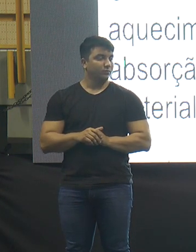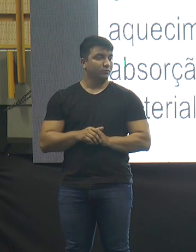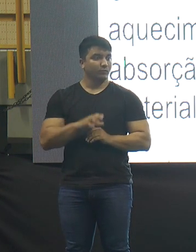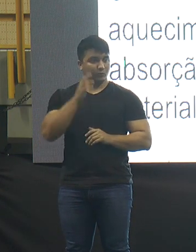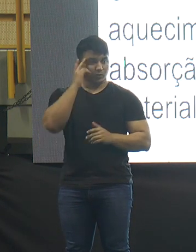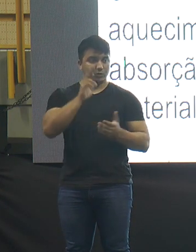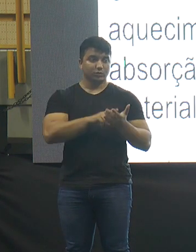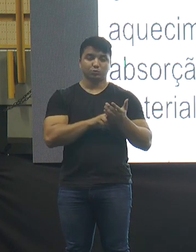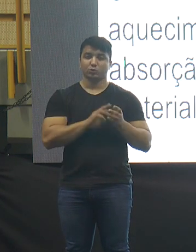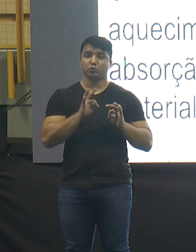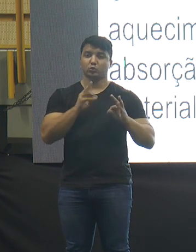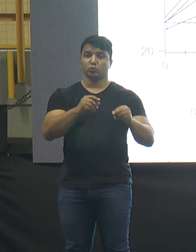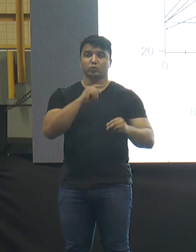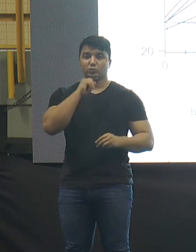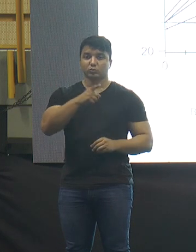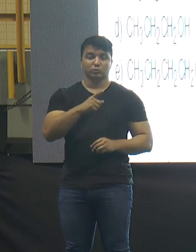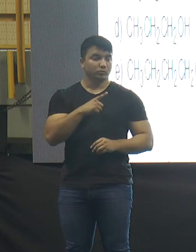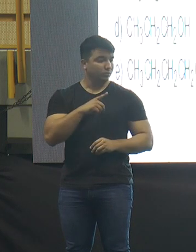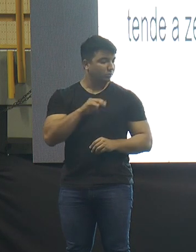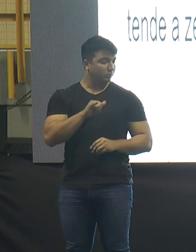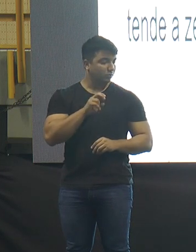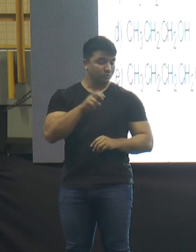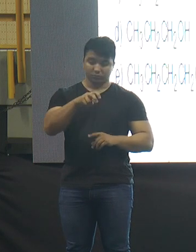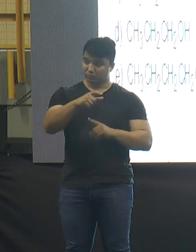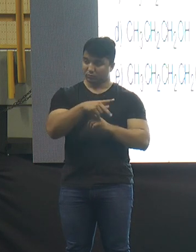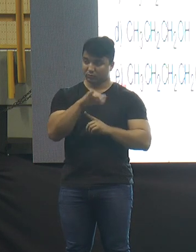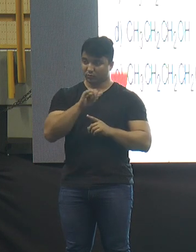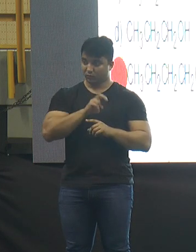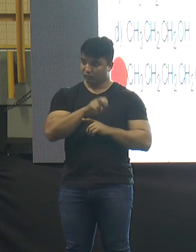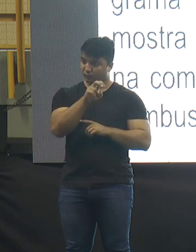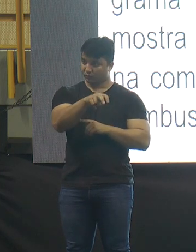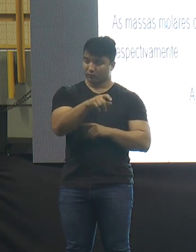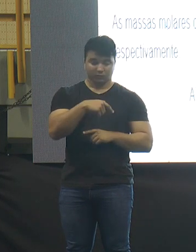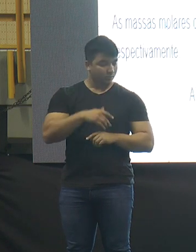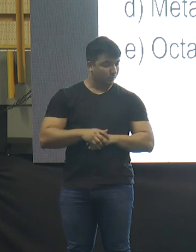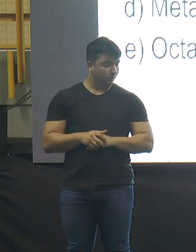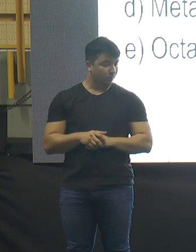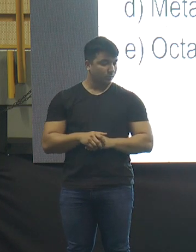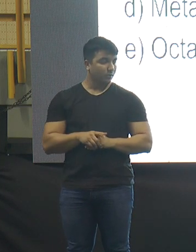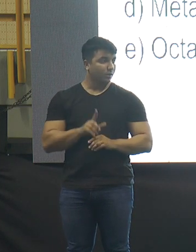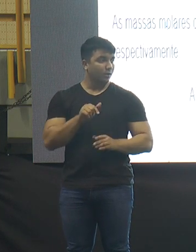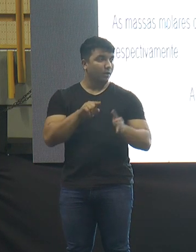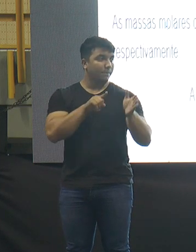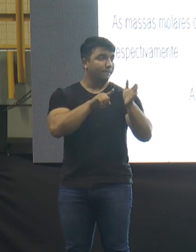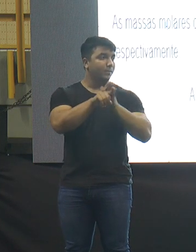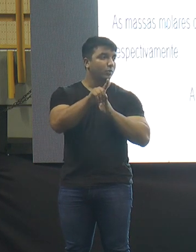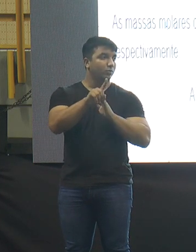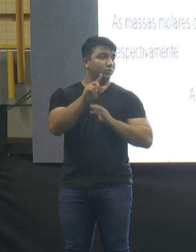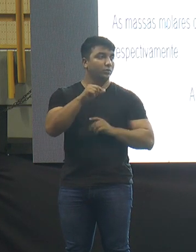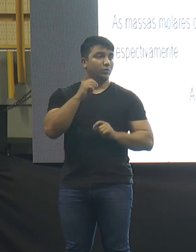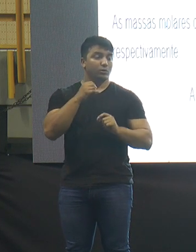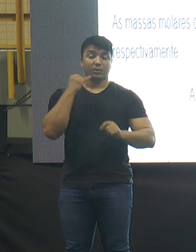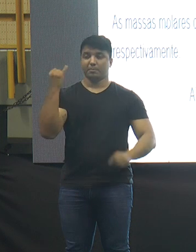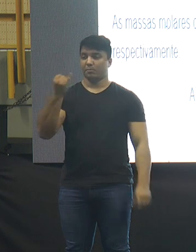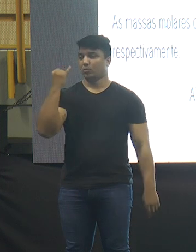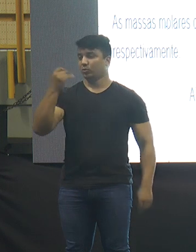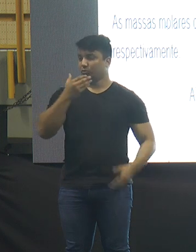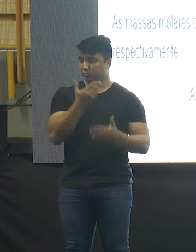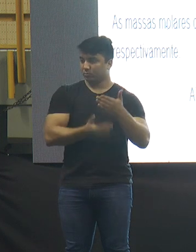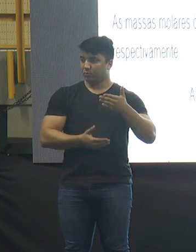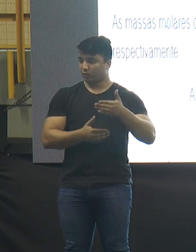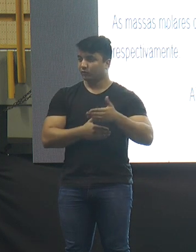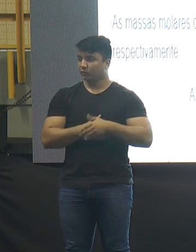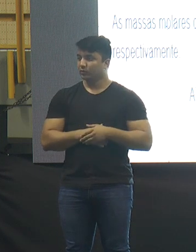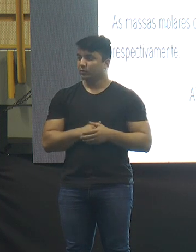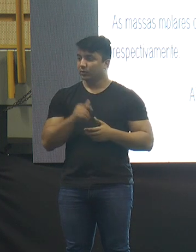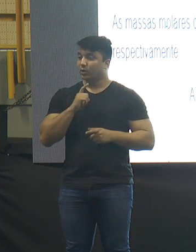resolver todas, deixa eu pular aqui para uma questão, que é uma questão que é muito cobrada nas provas,